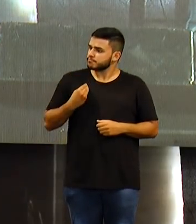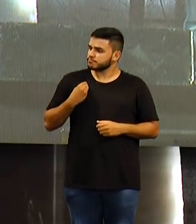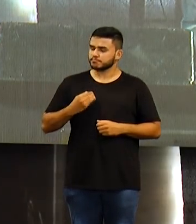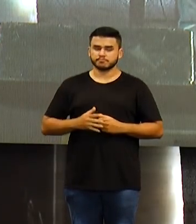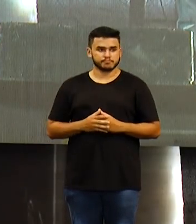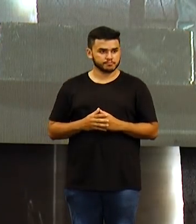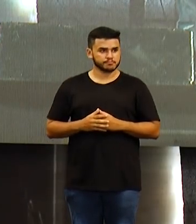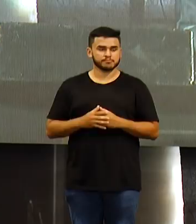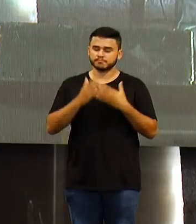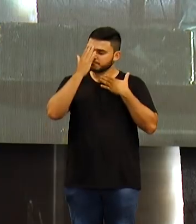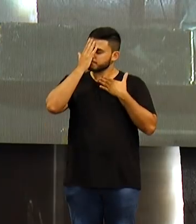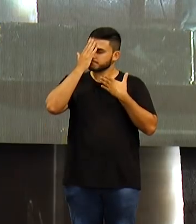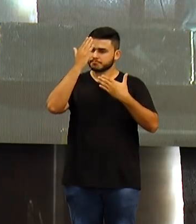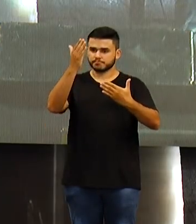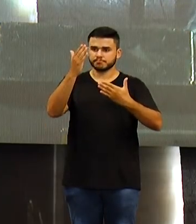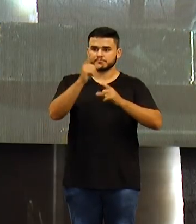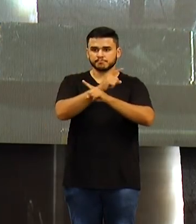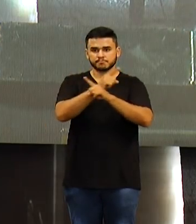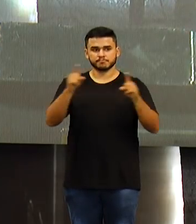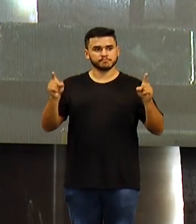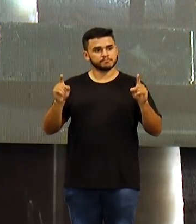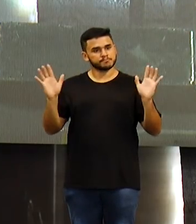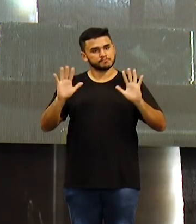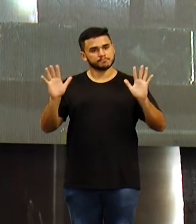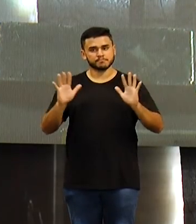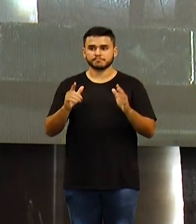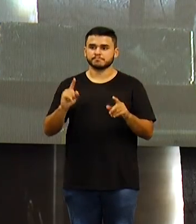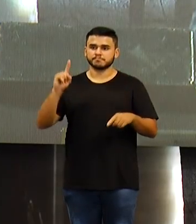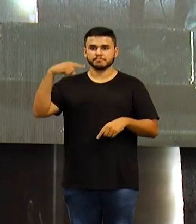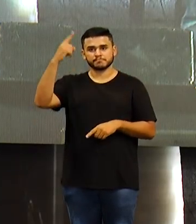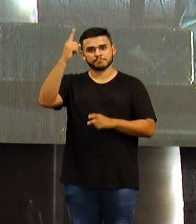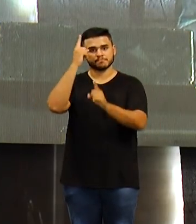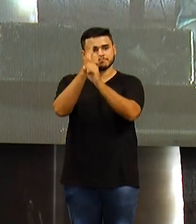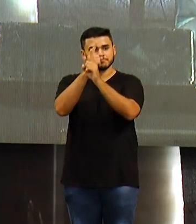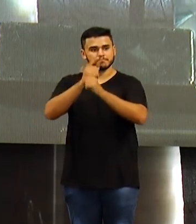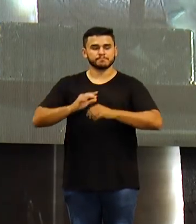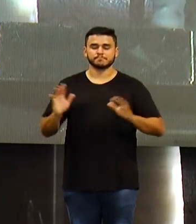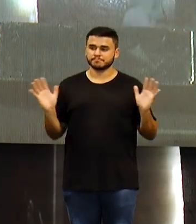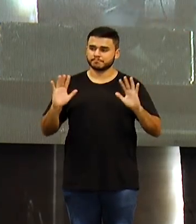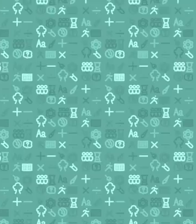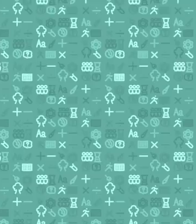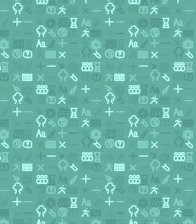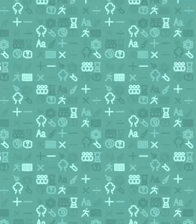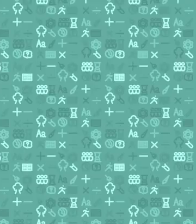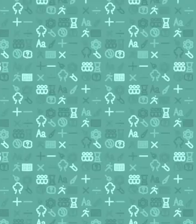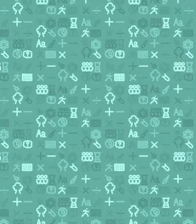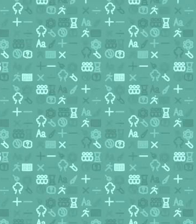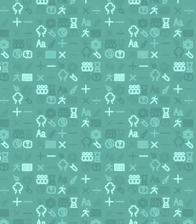Galerinha, muitíssimo obrigado, valeu, até o próximo encontro. Valeu.